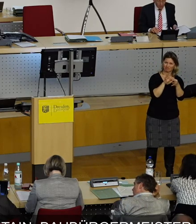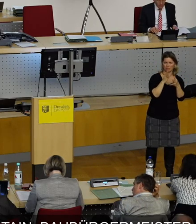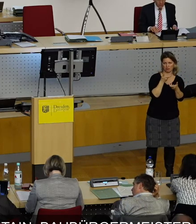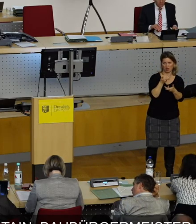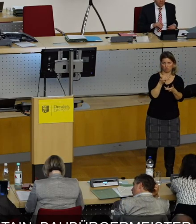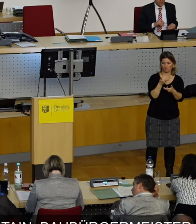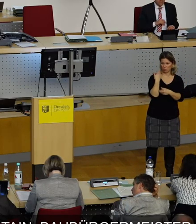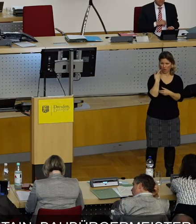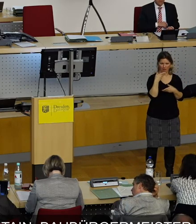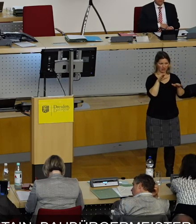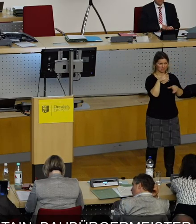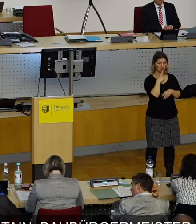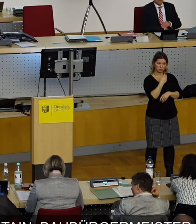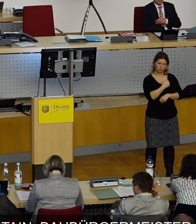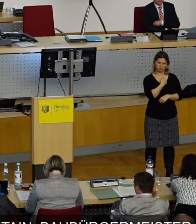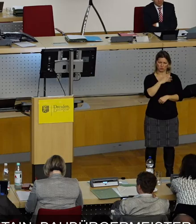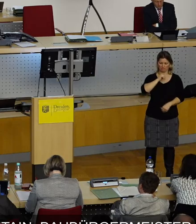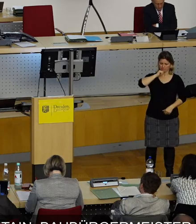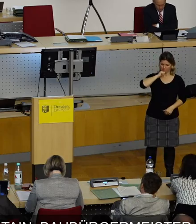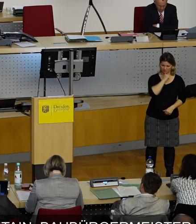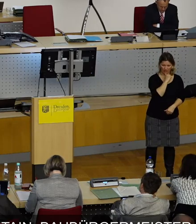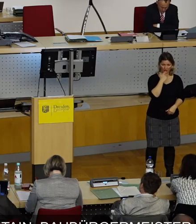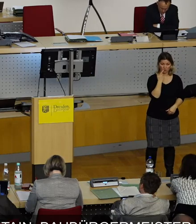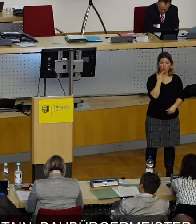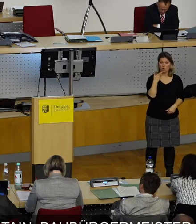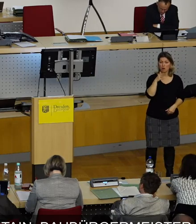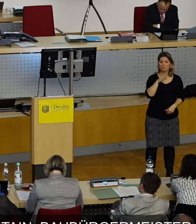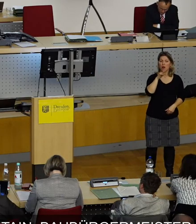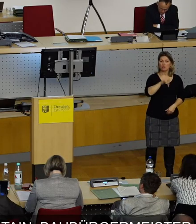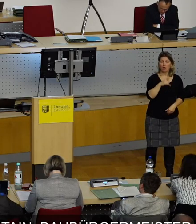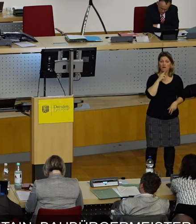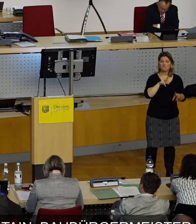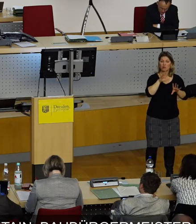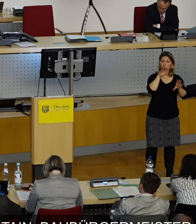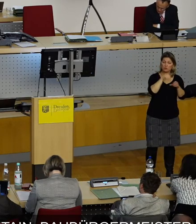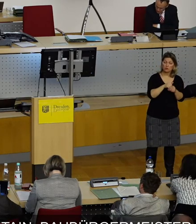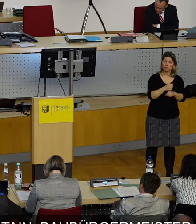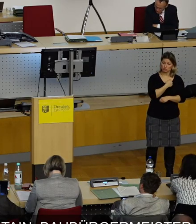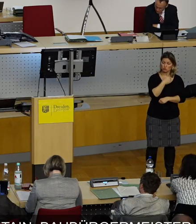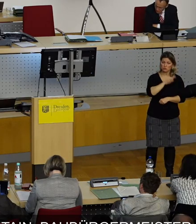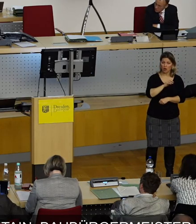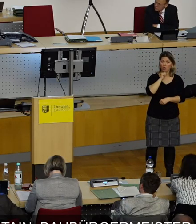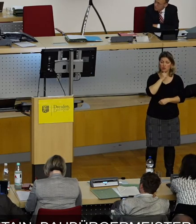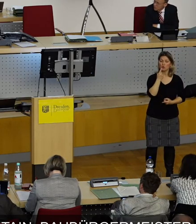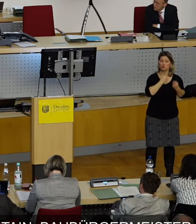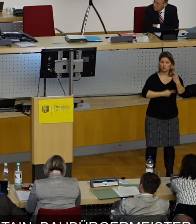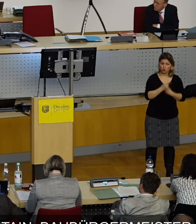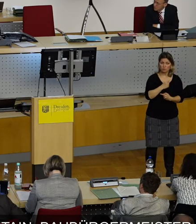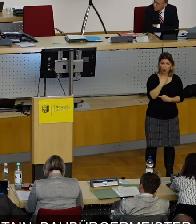Mut haben, Nein zu sagen. Auch den Mut haben wir manchmal in der Verwaltung. Da wünsche ich mir tatsächlich, dass Sie auch den Mut haben,